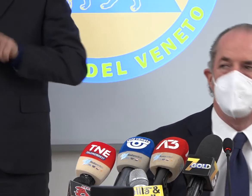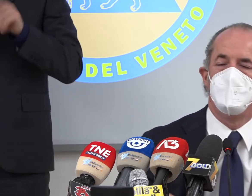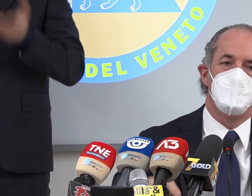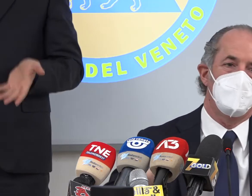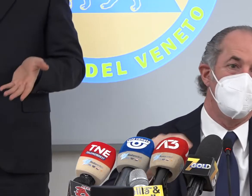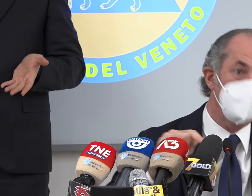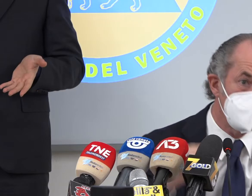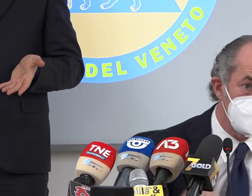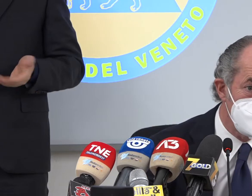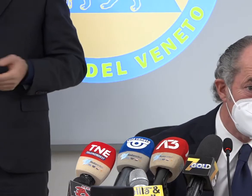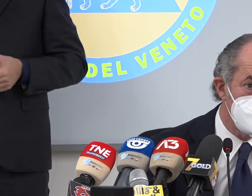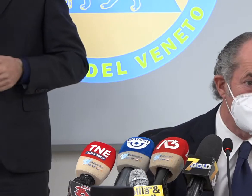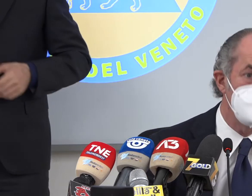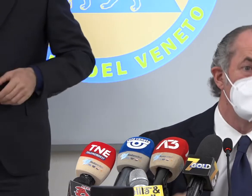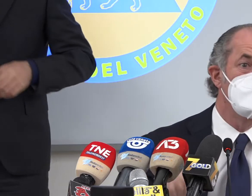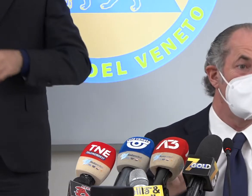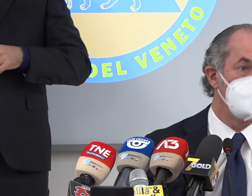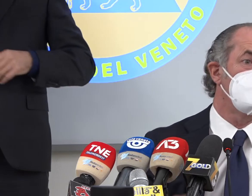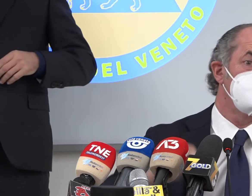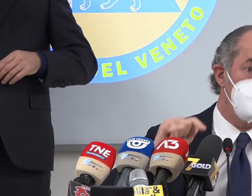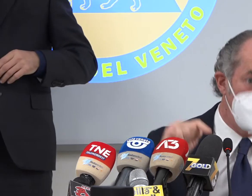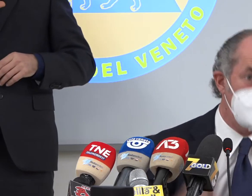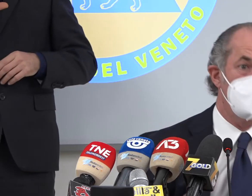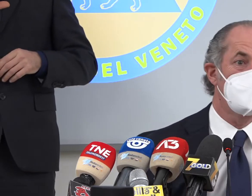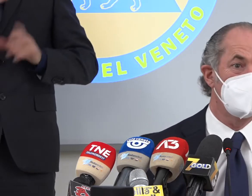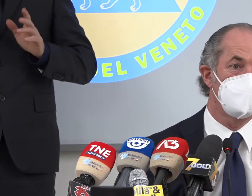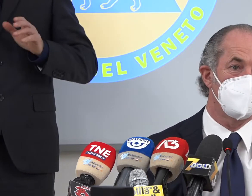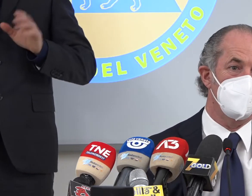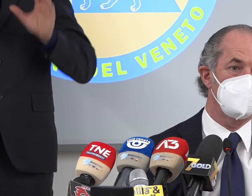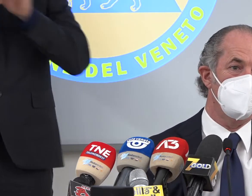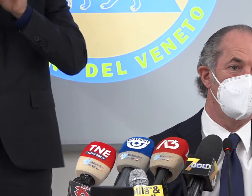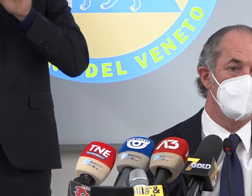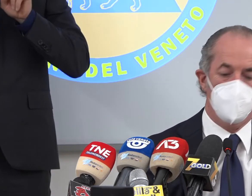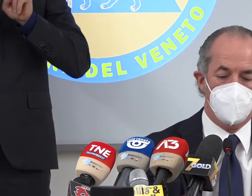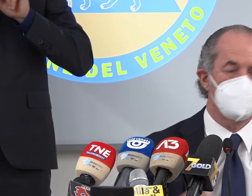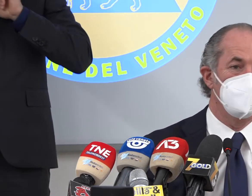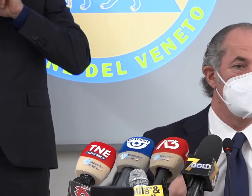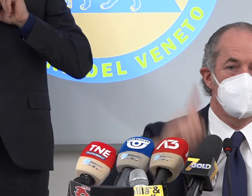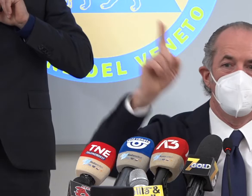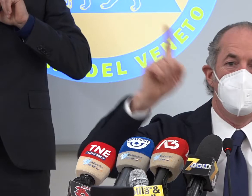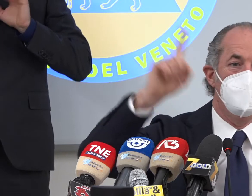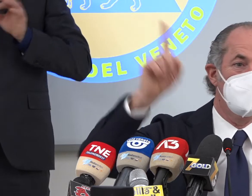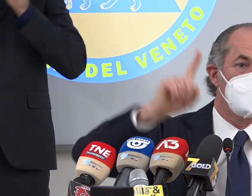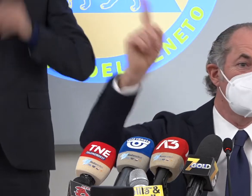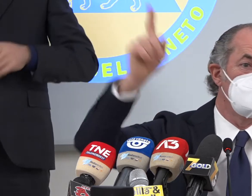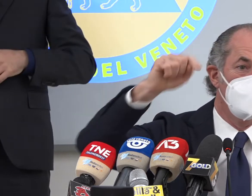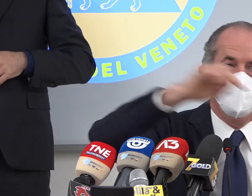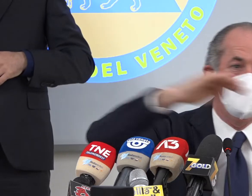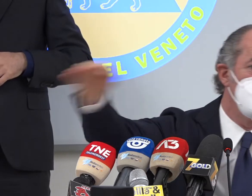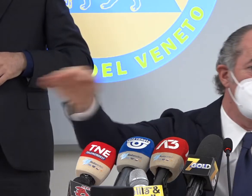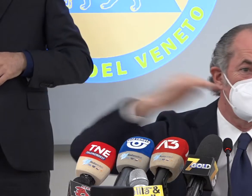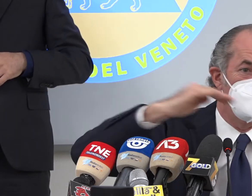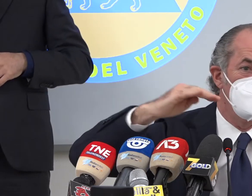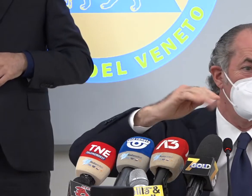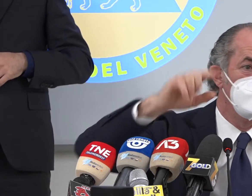considerato che il CDC a livello internazionale parla anche di questi casi, ma del resto già col caso 1